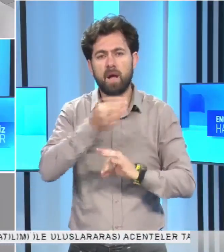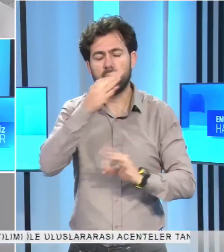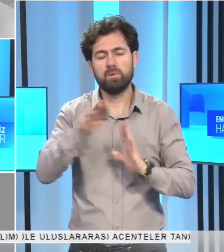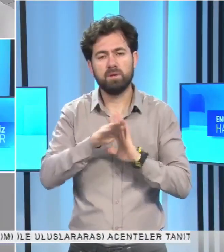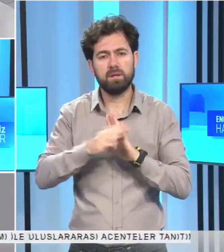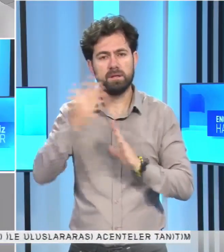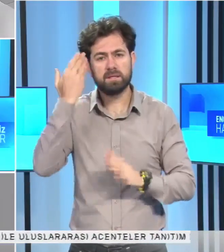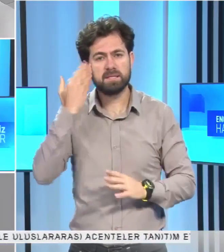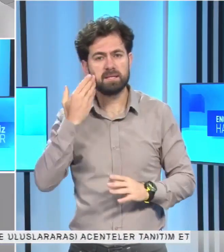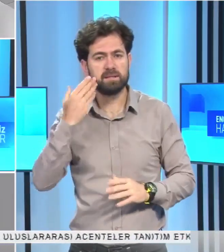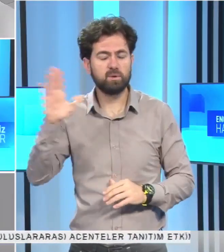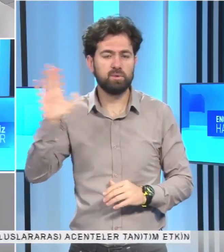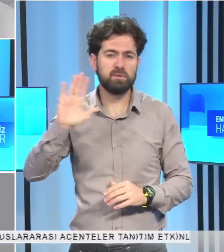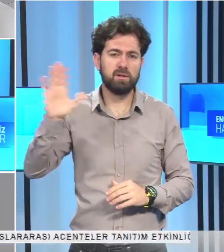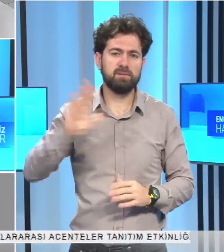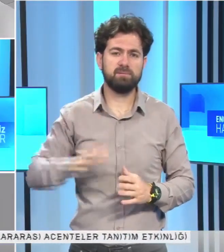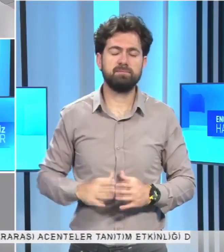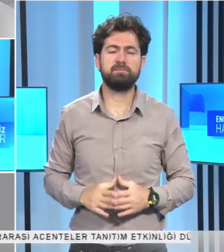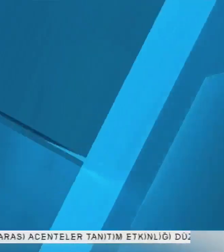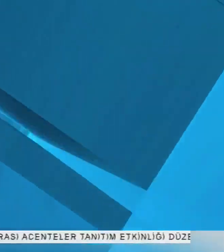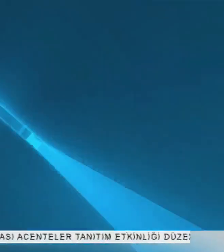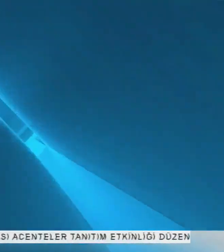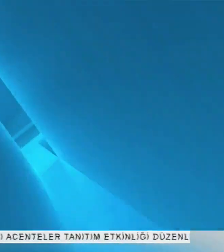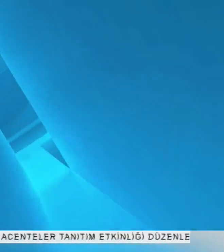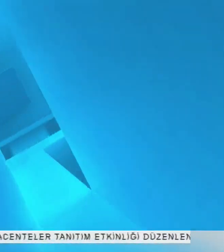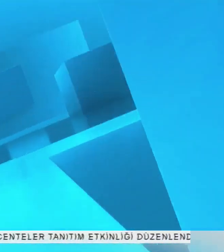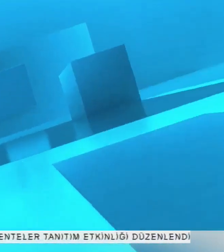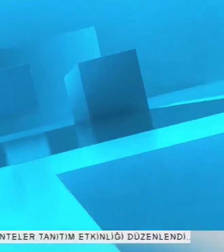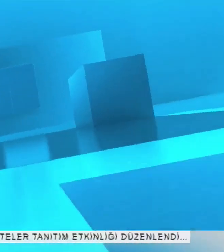Engelsiz Haber Bülteni'ni izlediniz. Hoşça kalın.